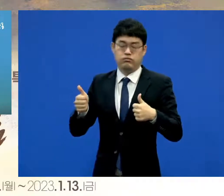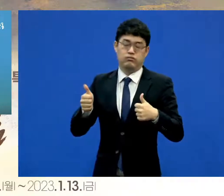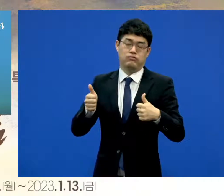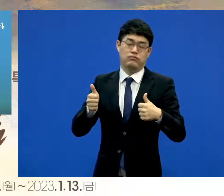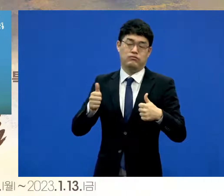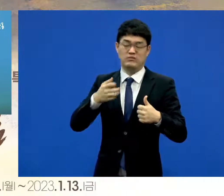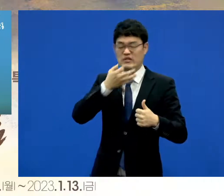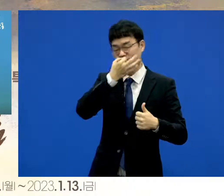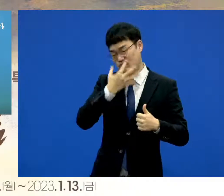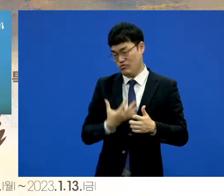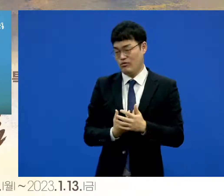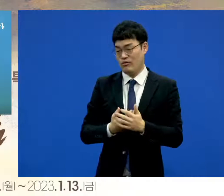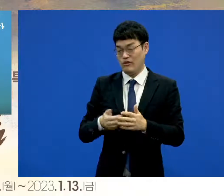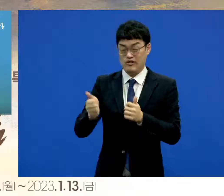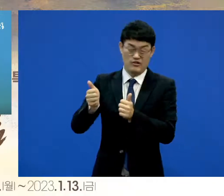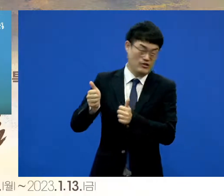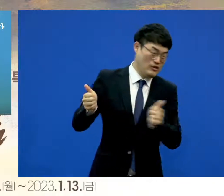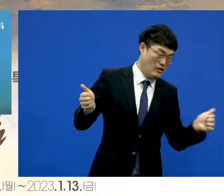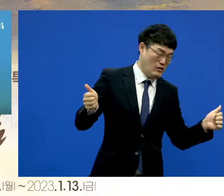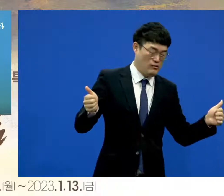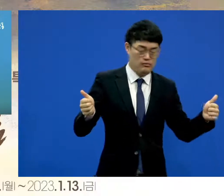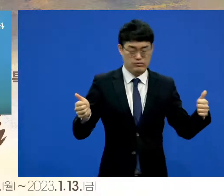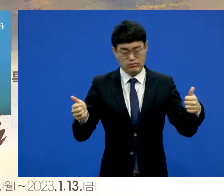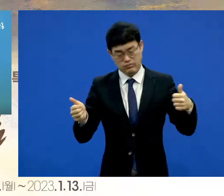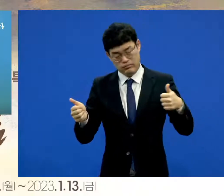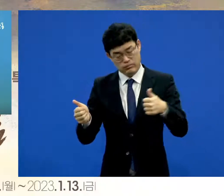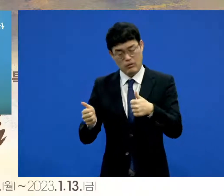안 돌아오고 끝이 날 수도 있다는 거죠.